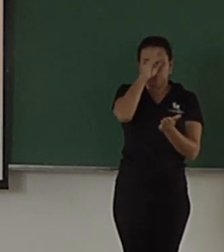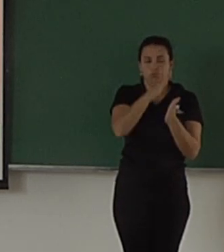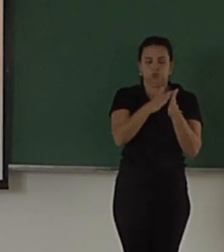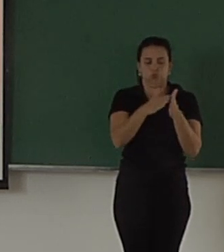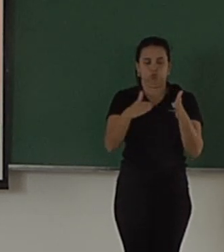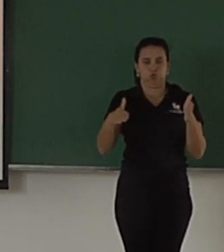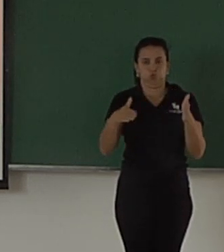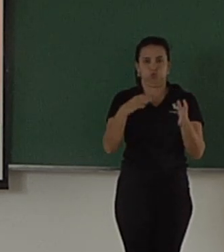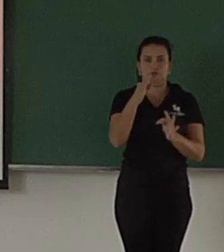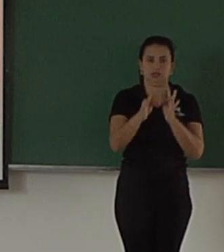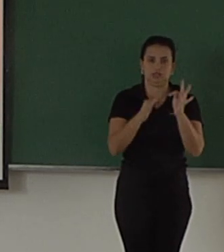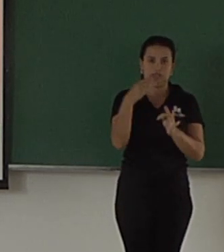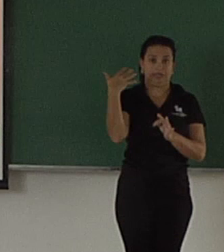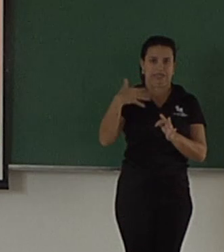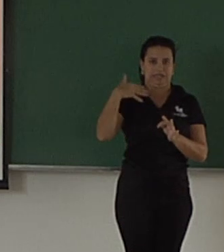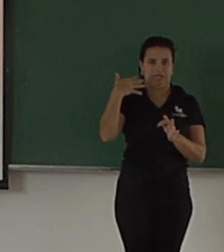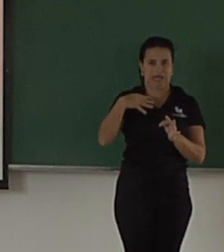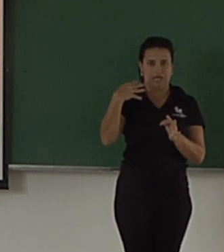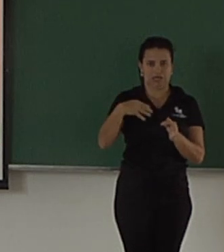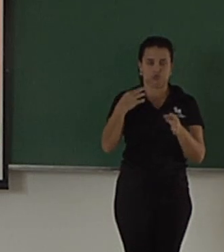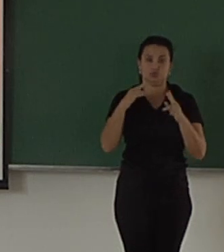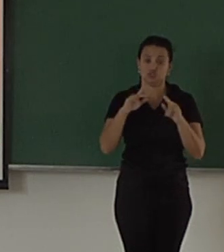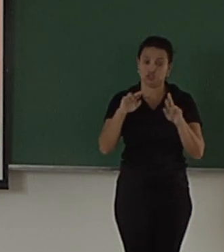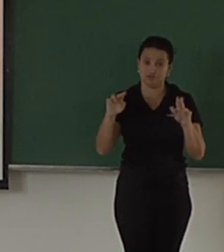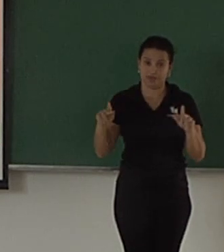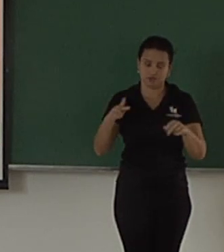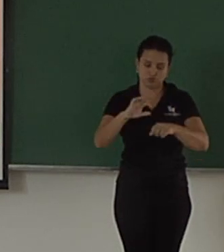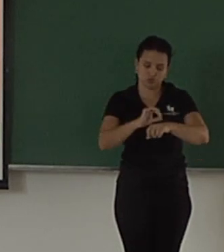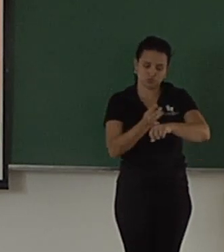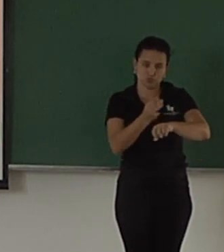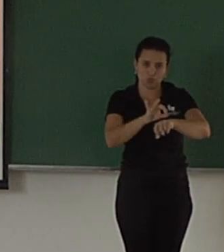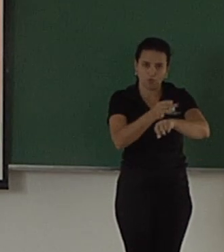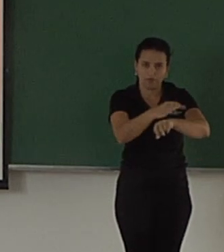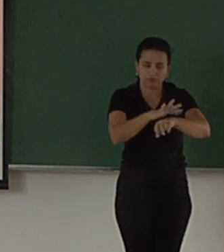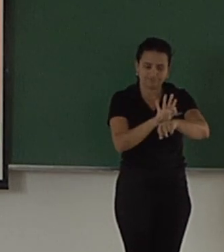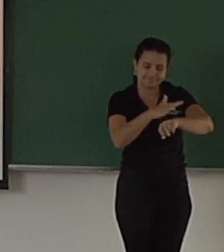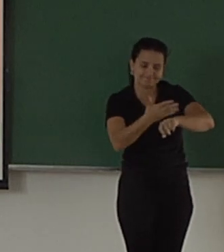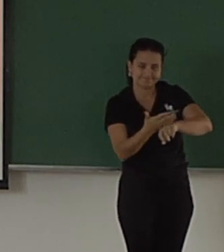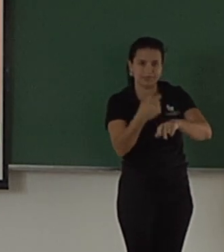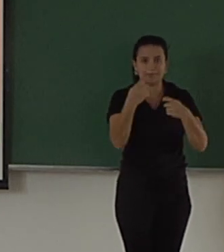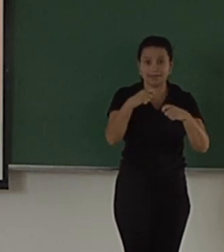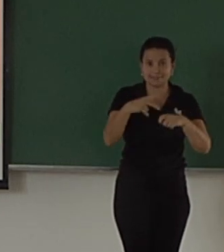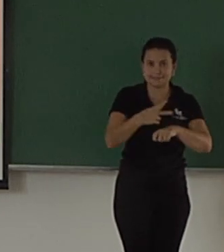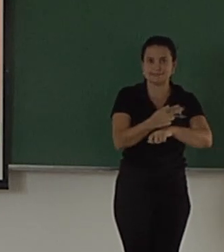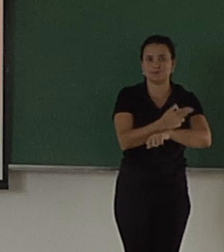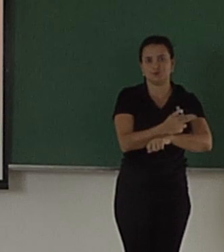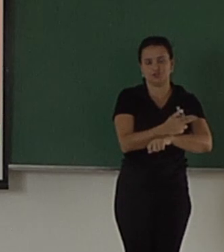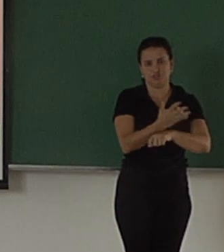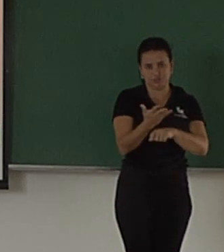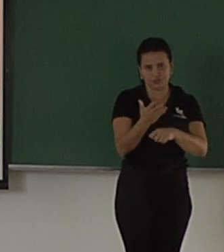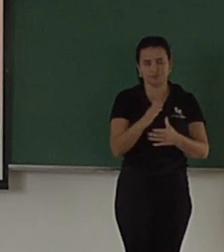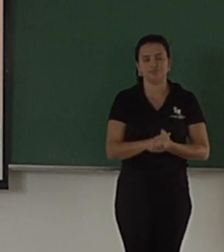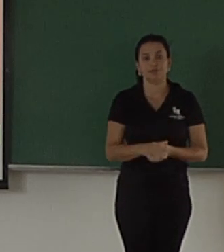tratamento é caro, vários episódios de curativo cirúrgico, o paciente tem que ser anestesiado, vai para o bloco cirúrgico, tudo isso